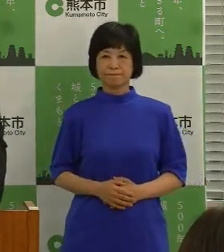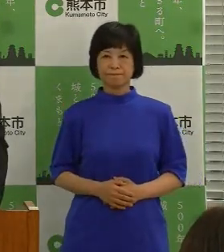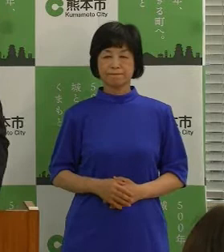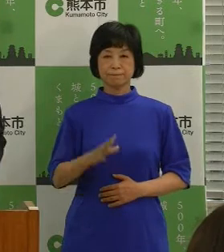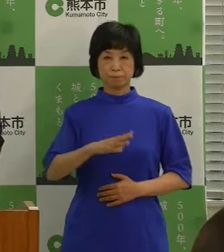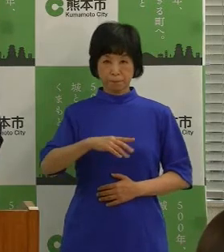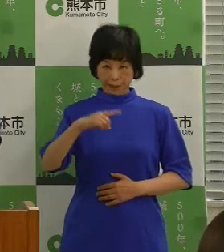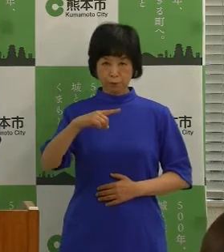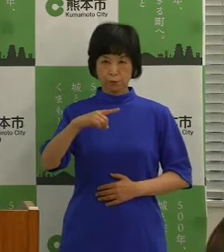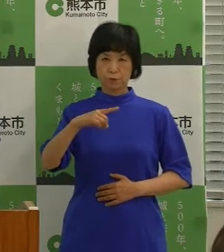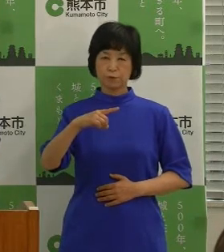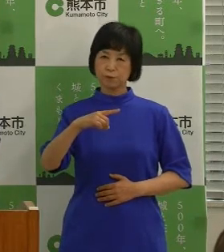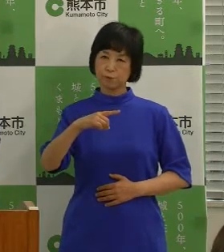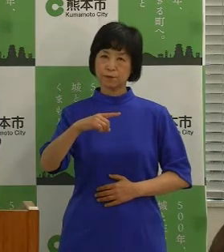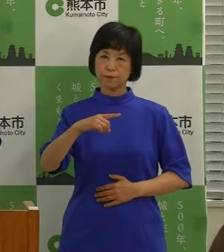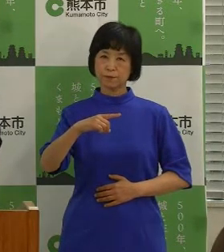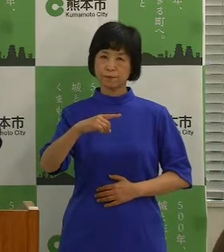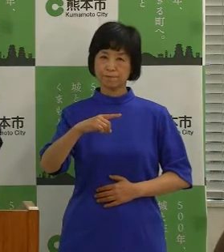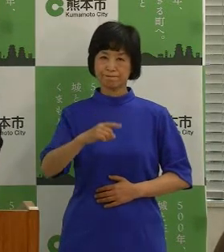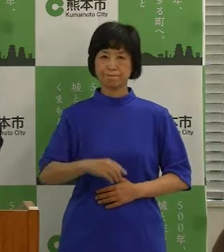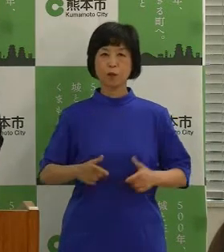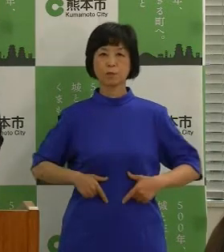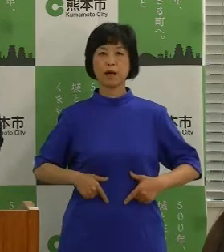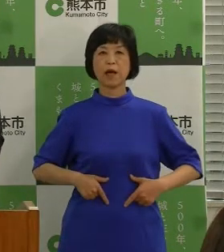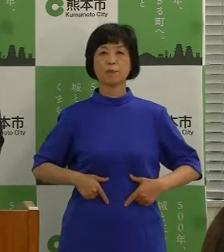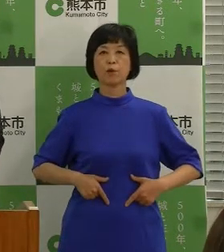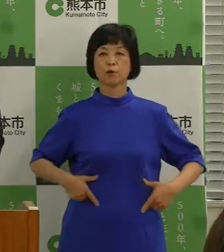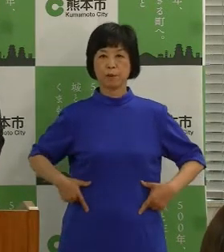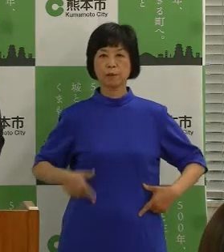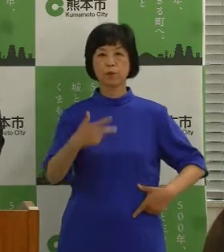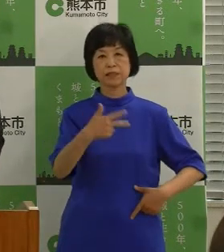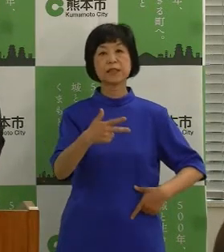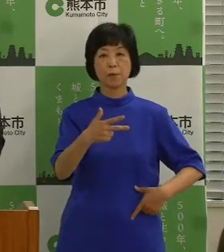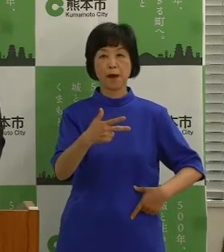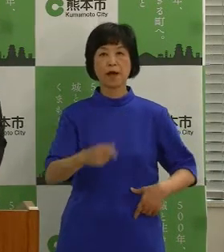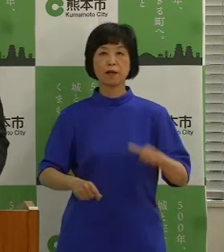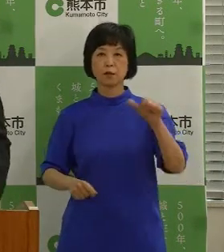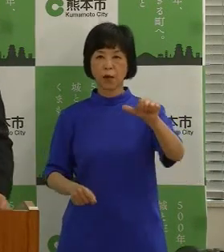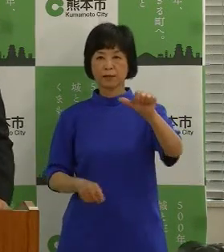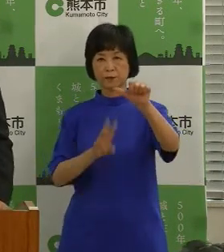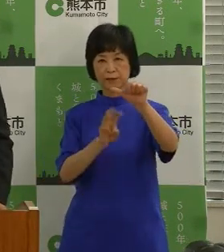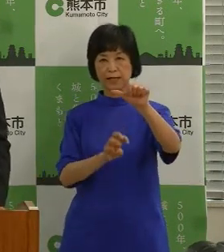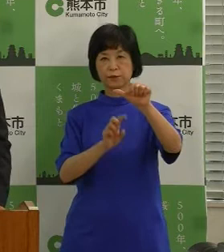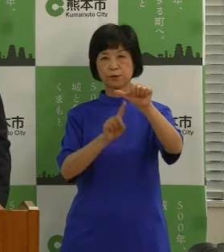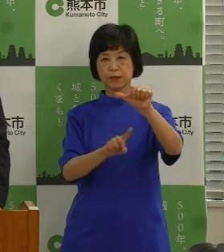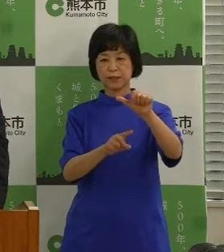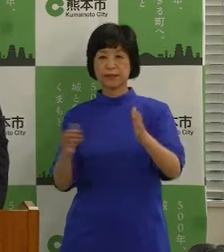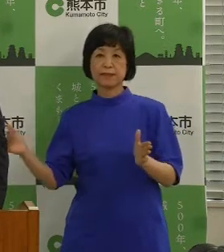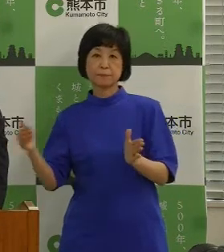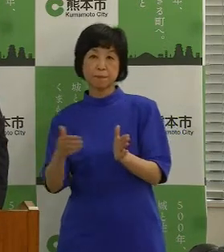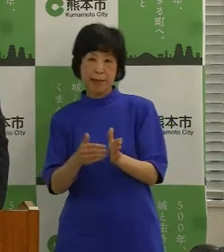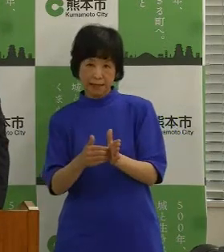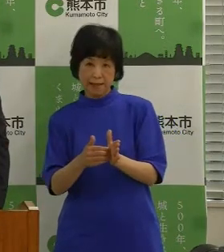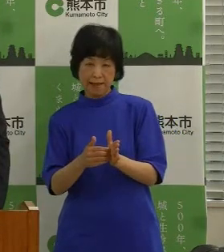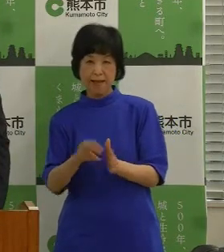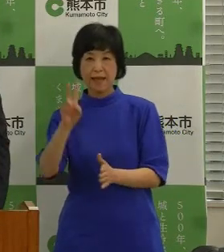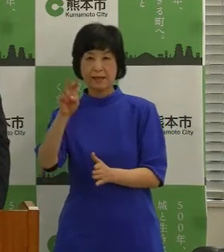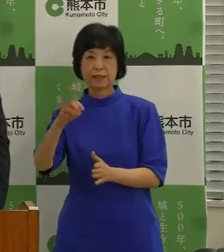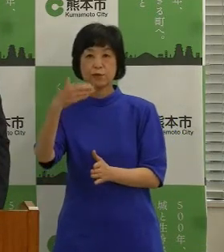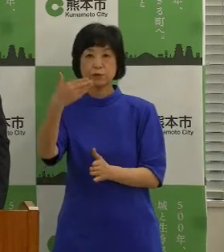です。まず、本市では5月31日までに